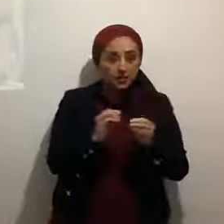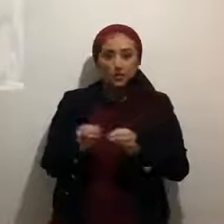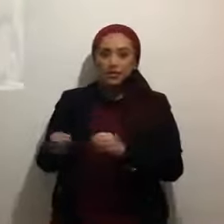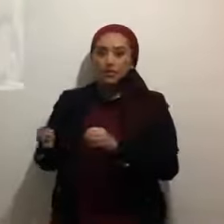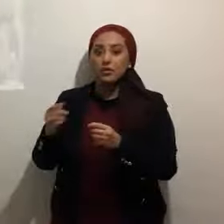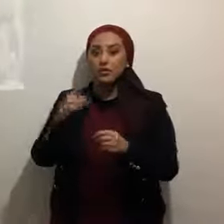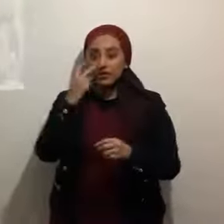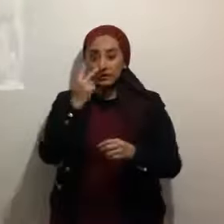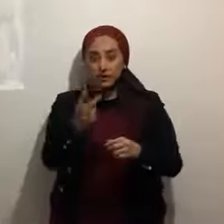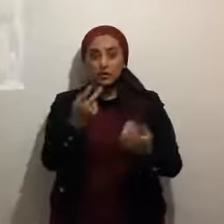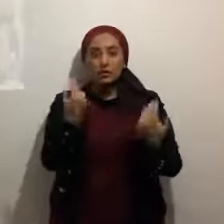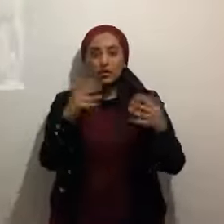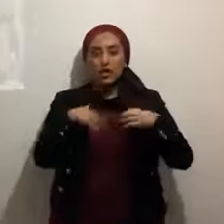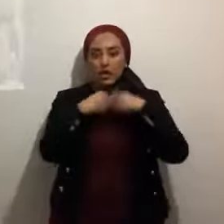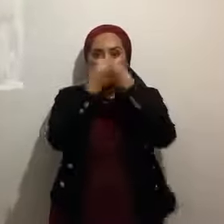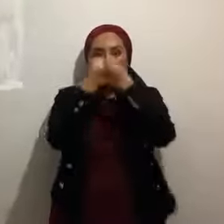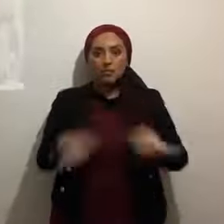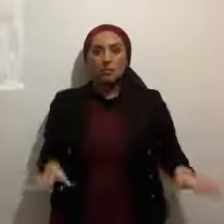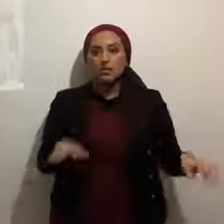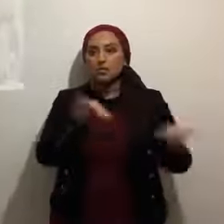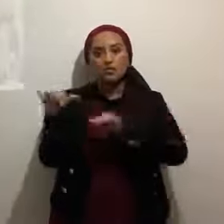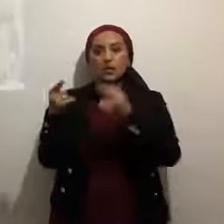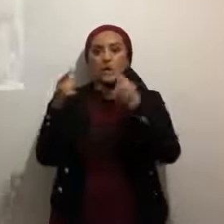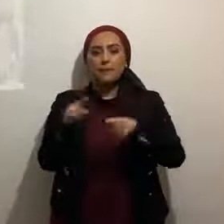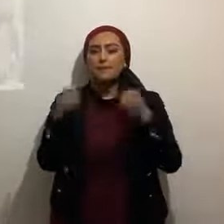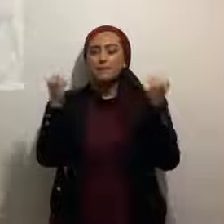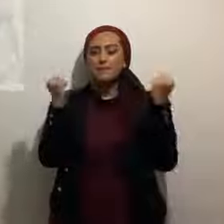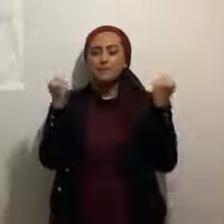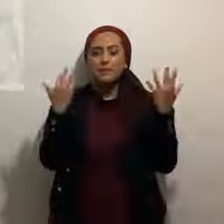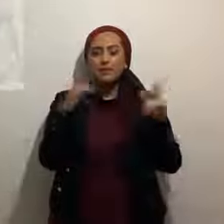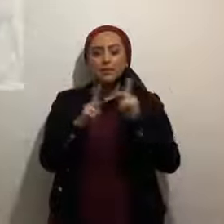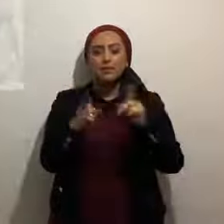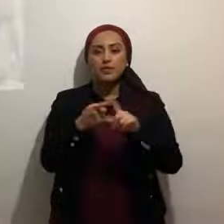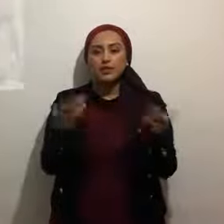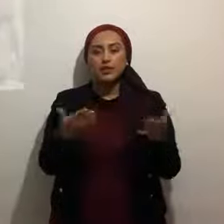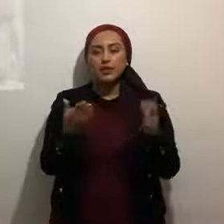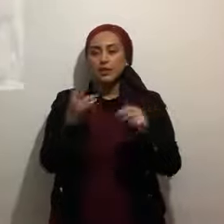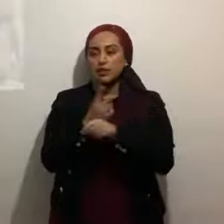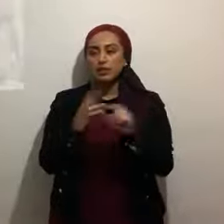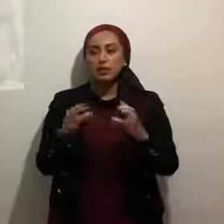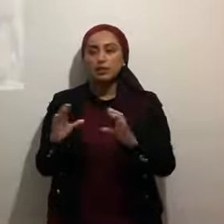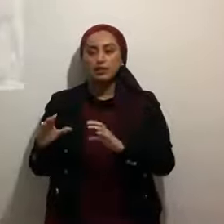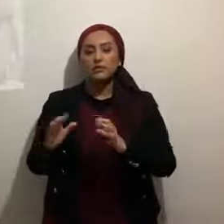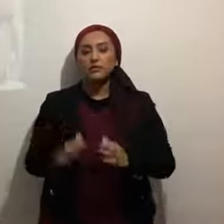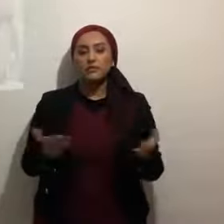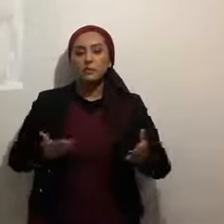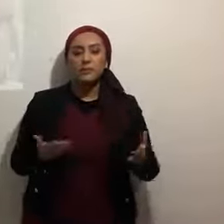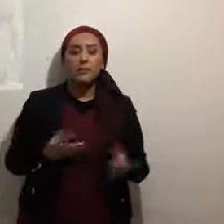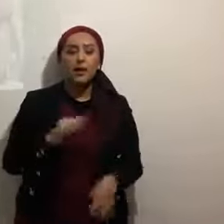des cuenta ya estás perdido. Así le pasó a mucha gente de esta congregación. Y nunca les faltó